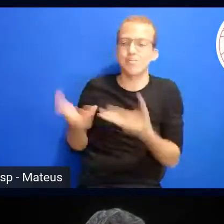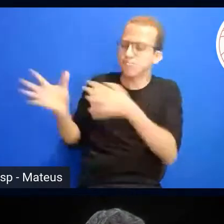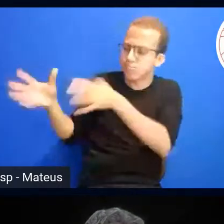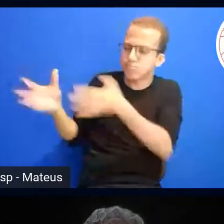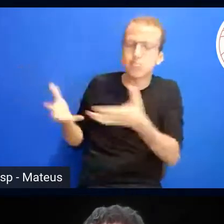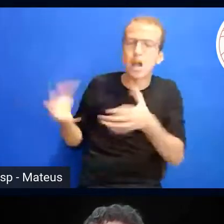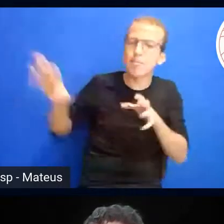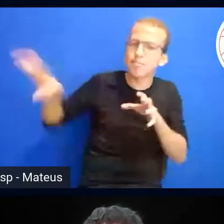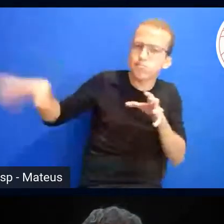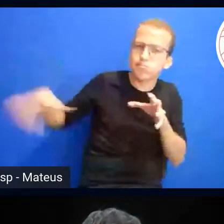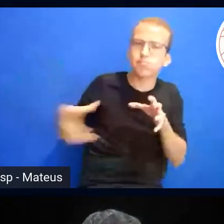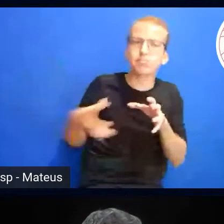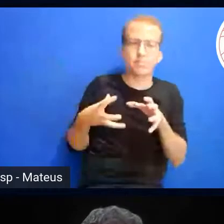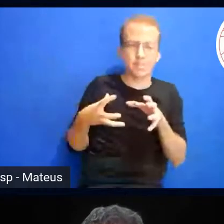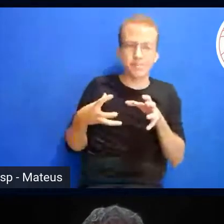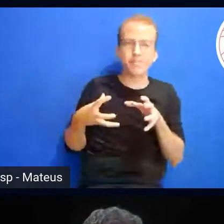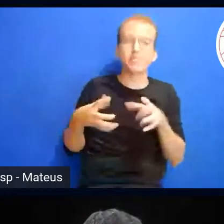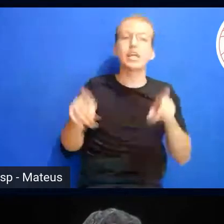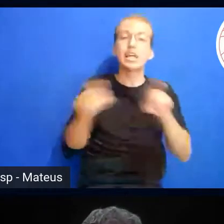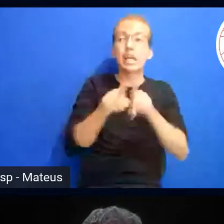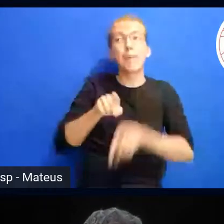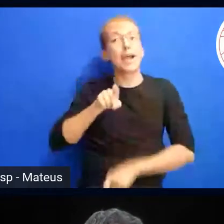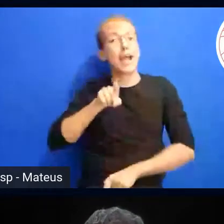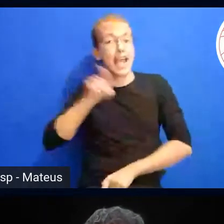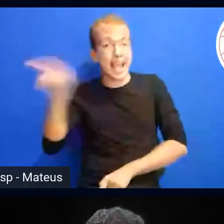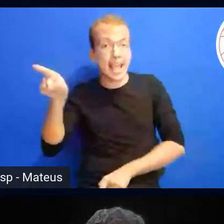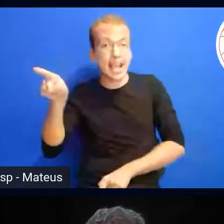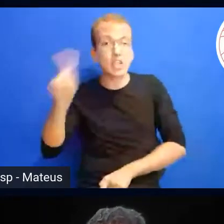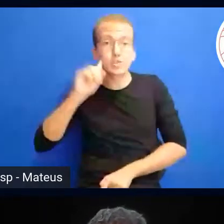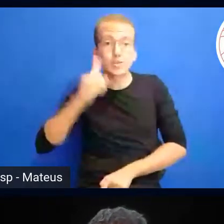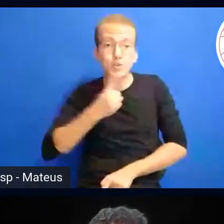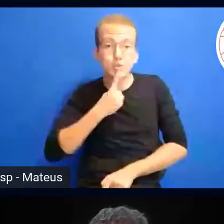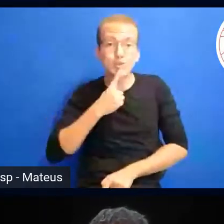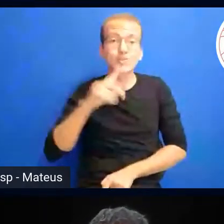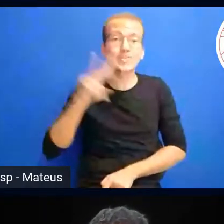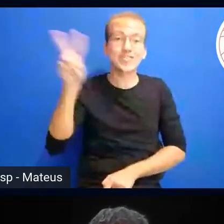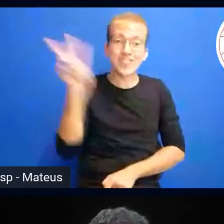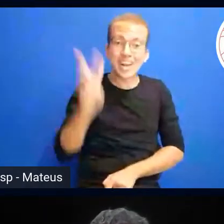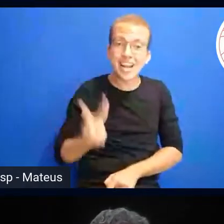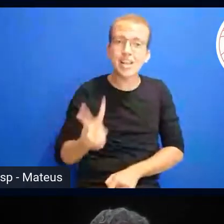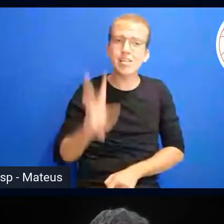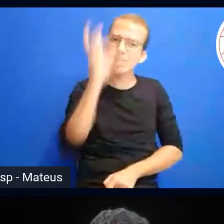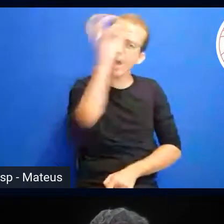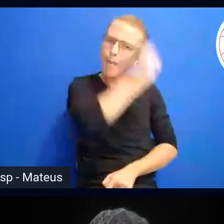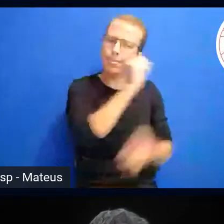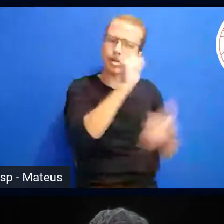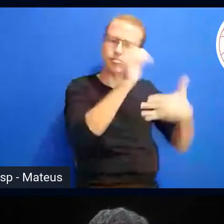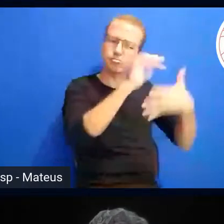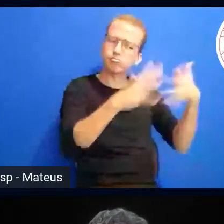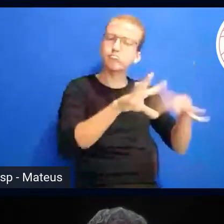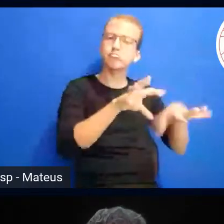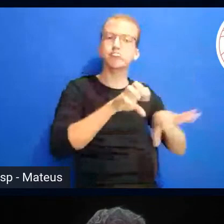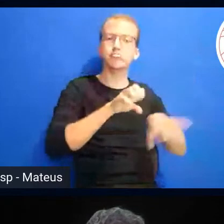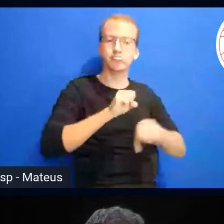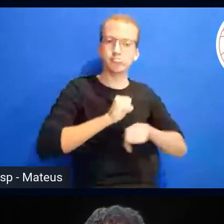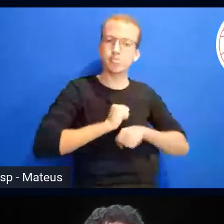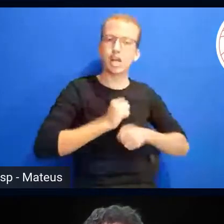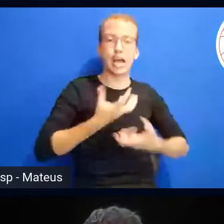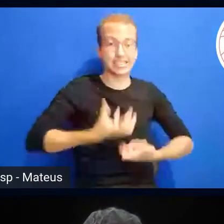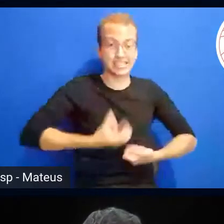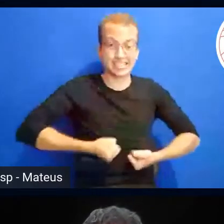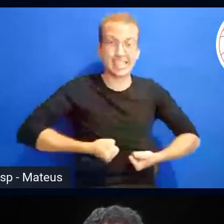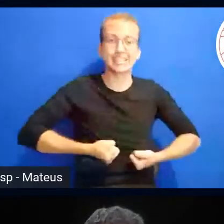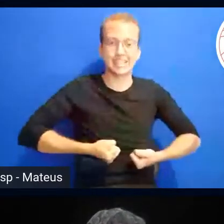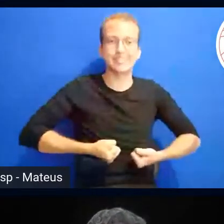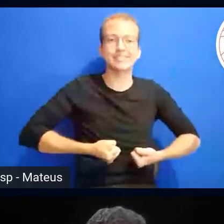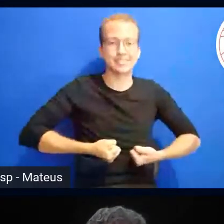muito rapidamente a língua brasileira de sinais. Eh, esse curso em que a professora Ana Paula atuou, ele